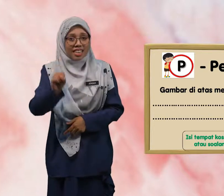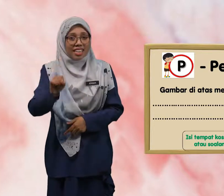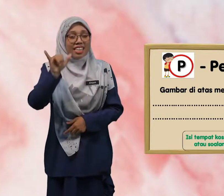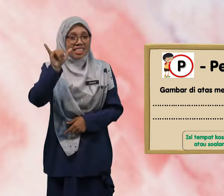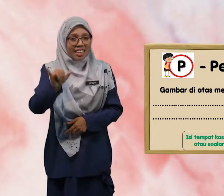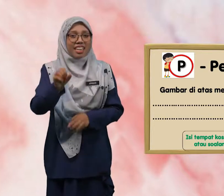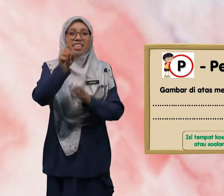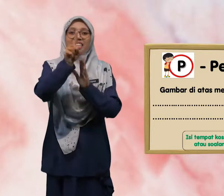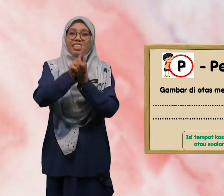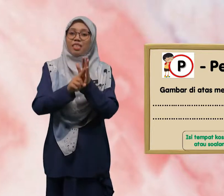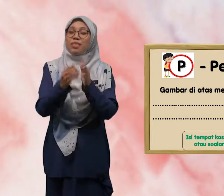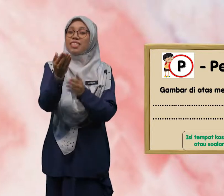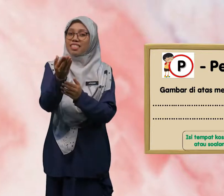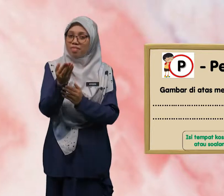lain yang diminta